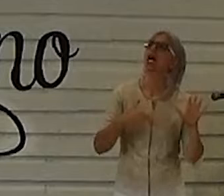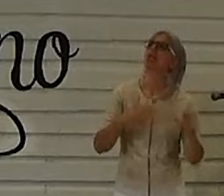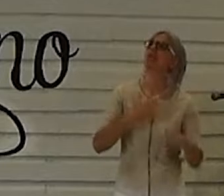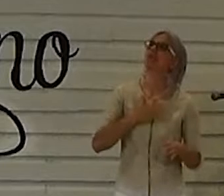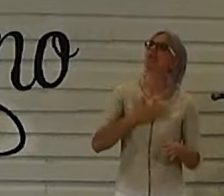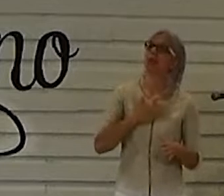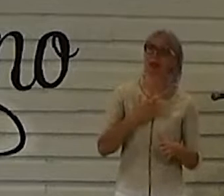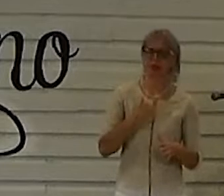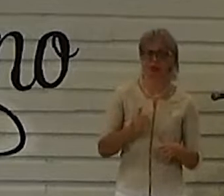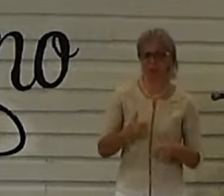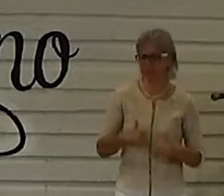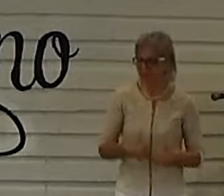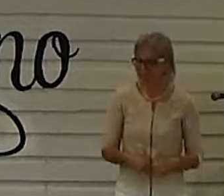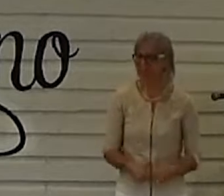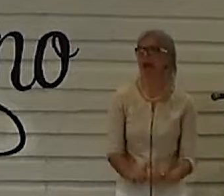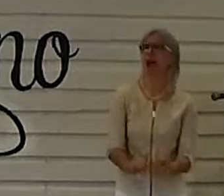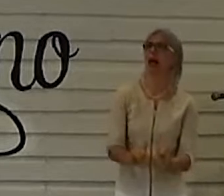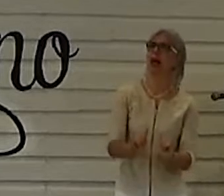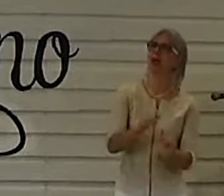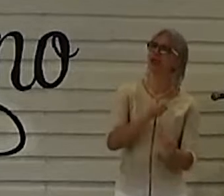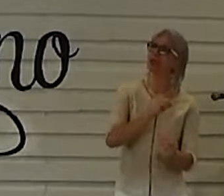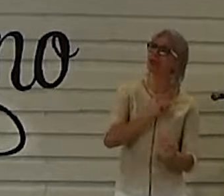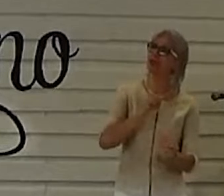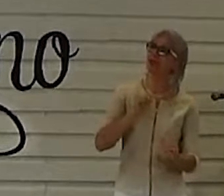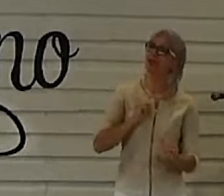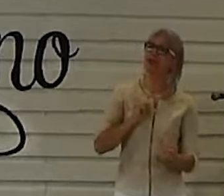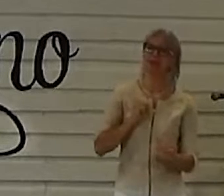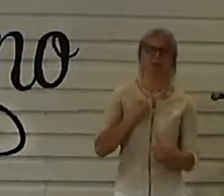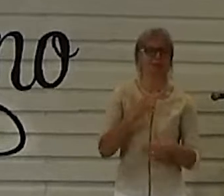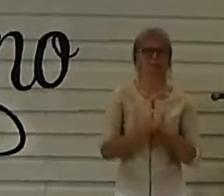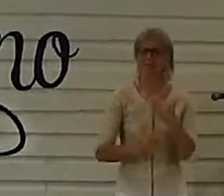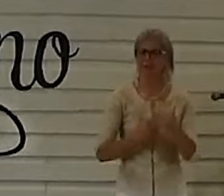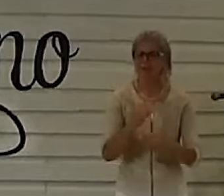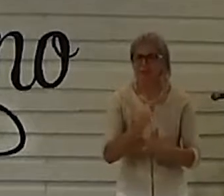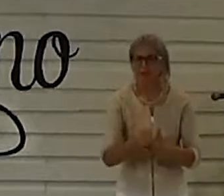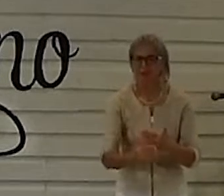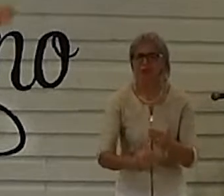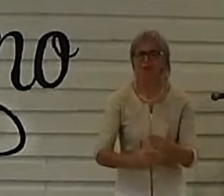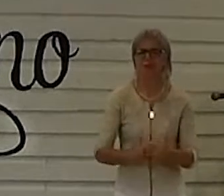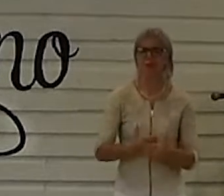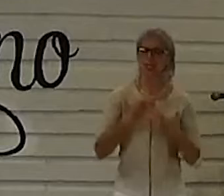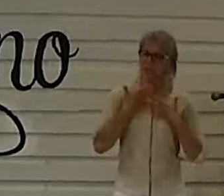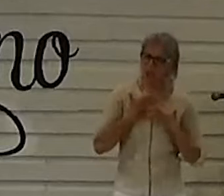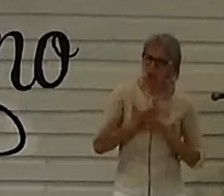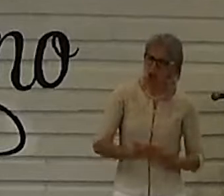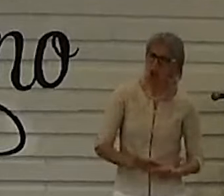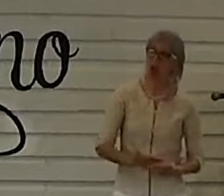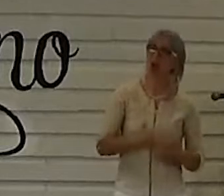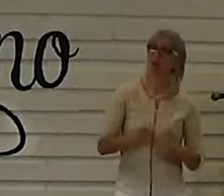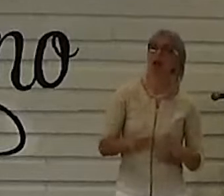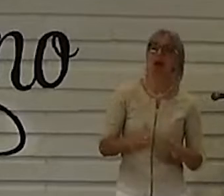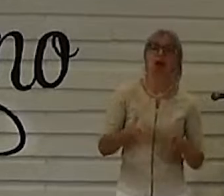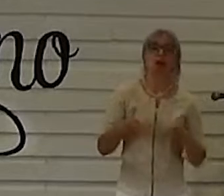nella fede, ho visto tante di quelle cose, sono stato scoraggiato, però Signore sono ancora qui.